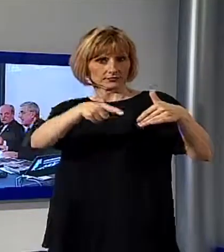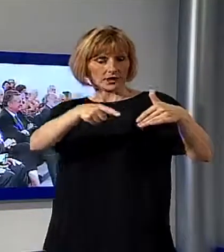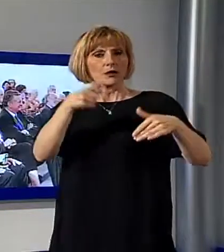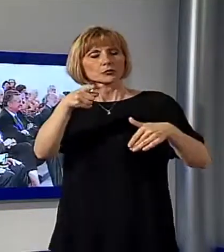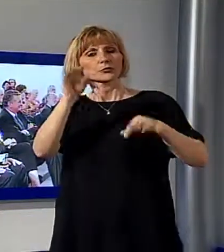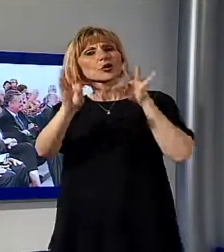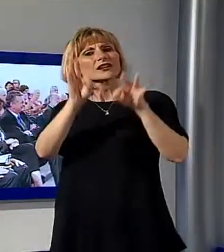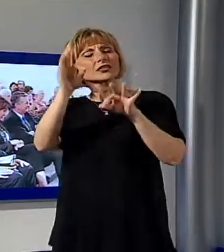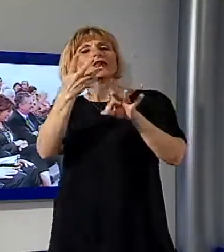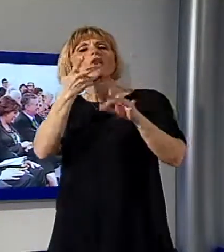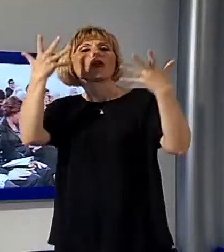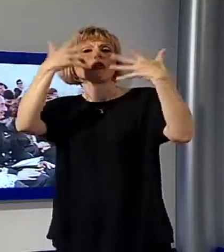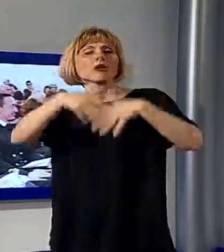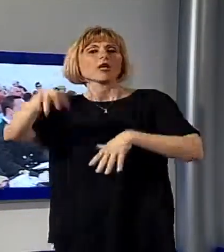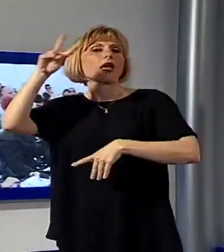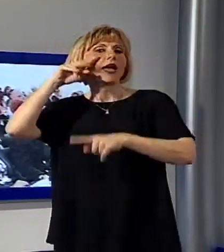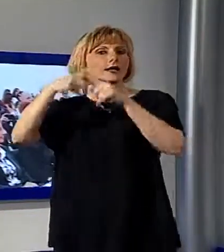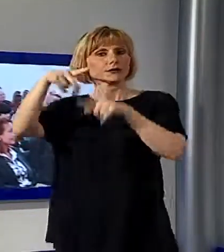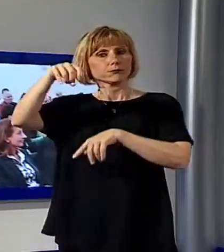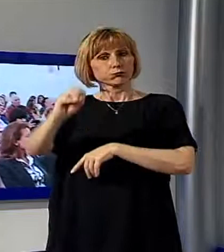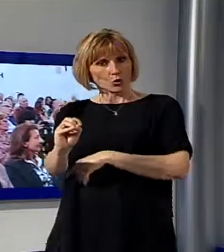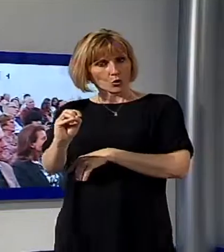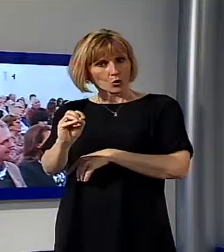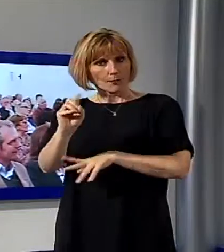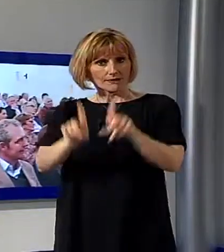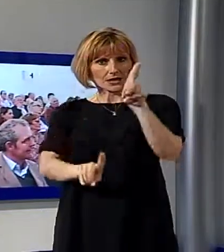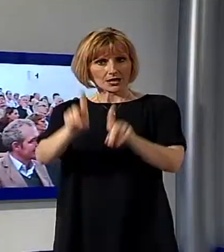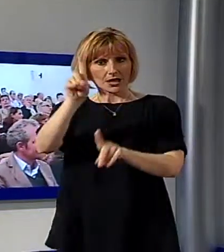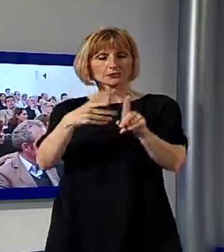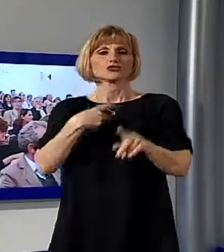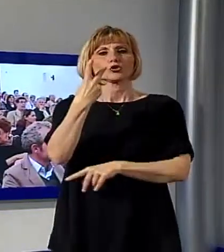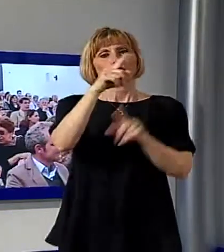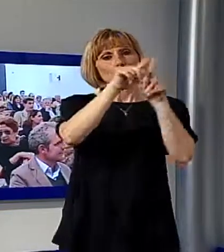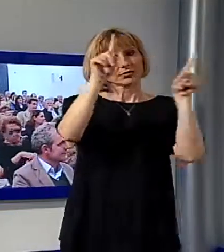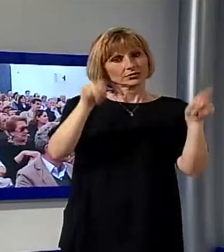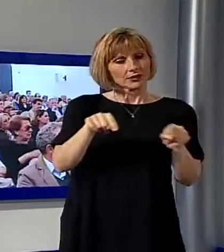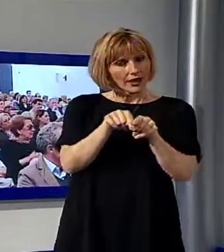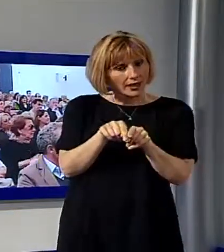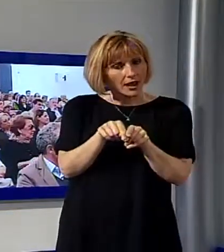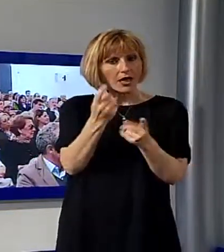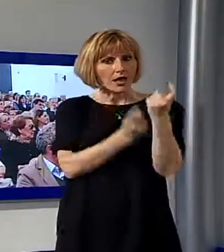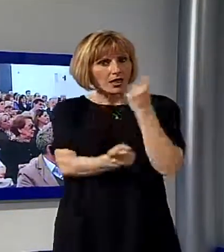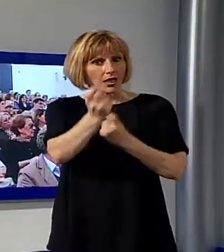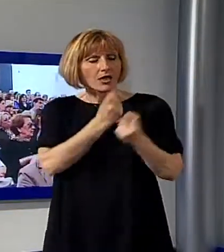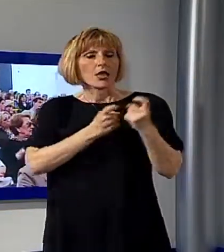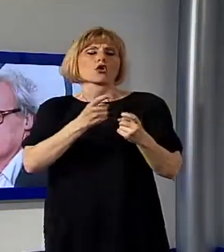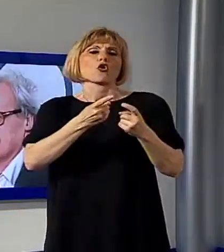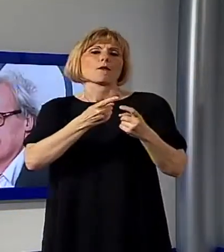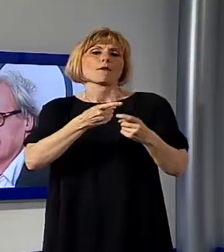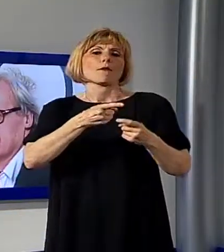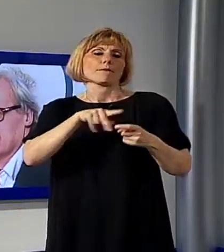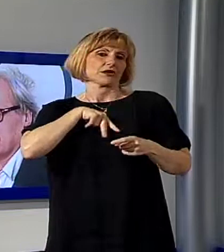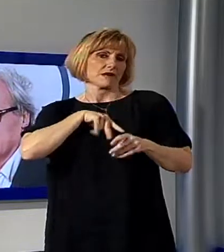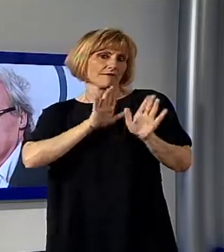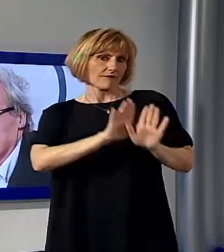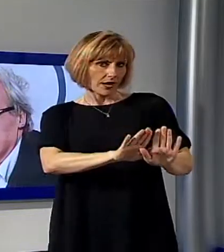sta organizzando per l'Expo di Milano. Si tratta di 2 tele di Pompeo Batoni provenienti da una collezione privata, un